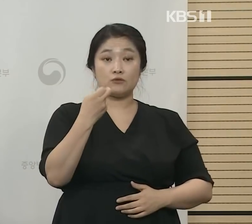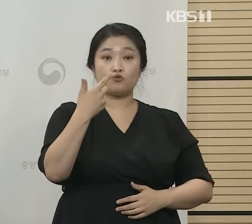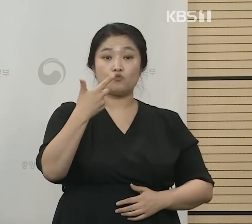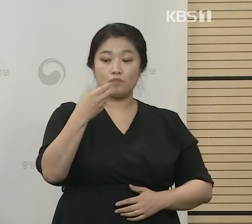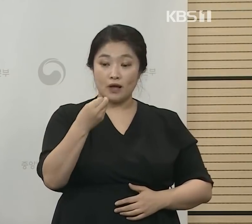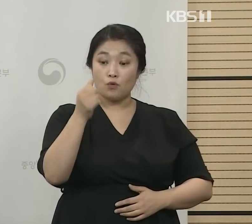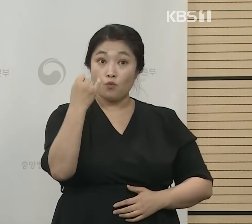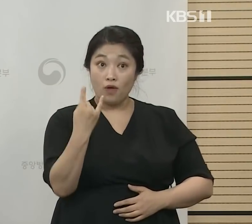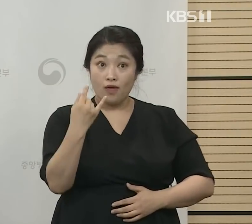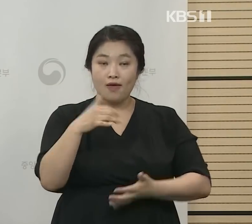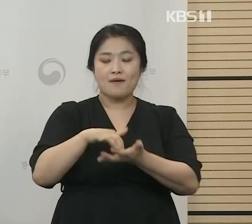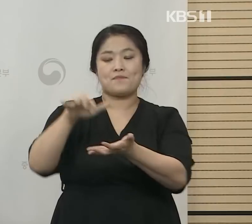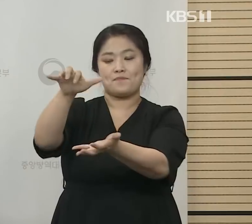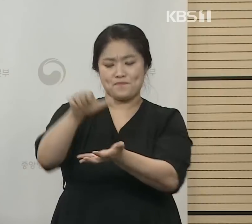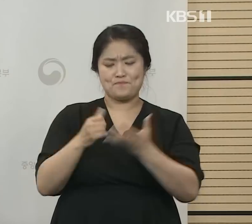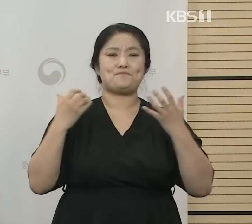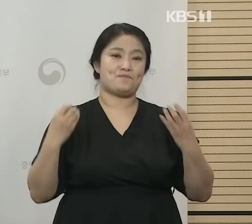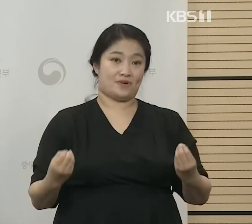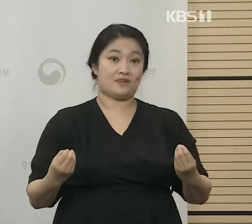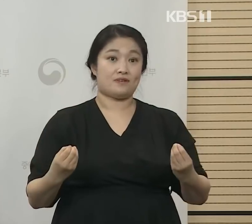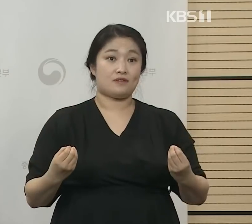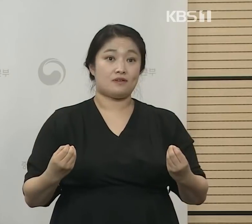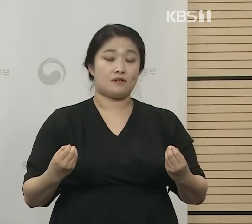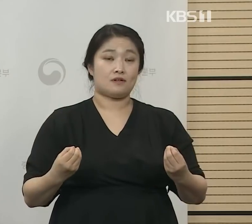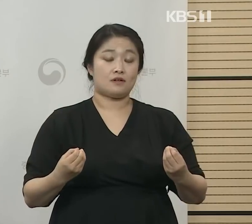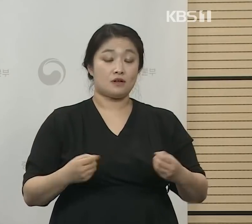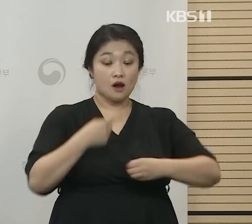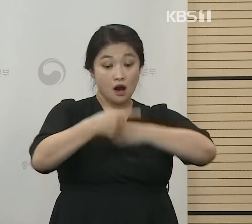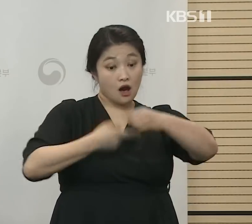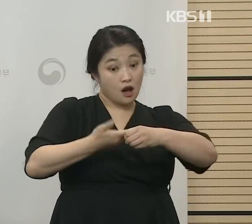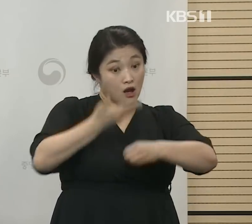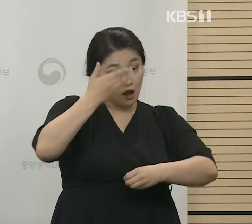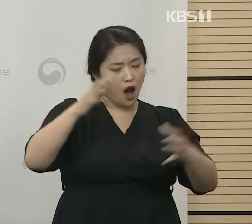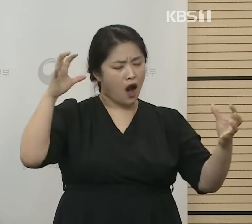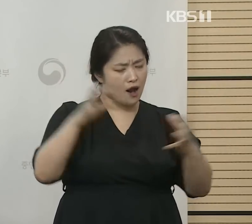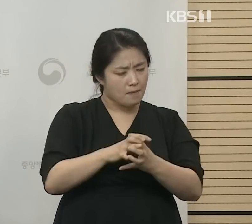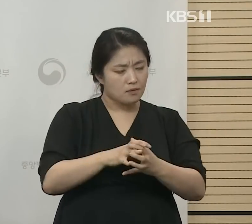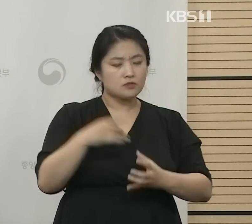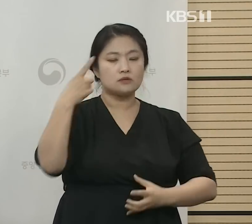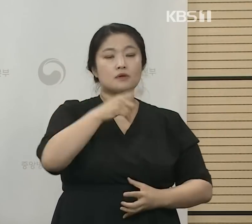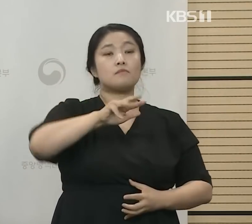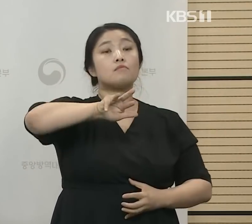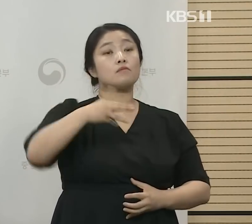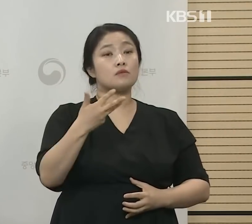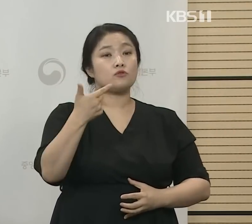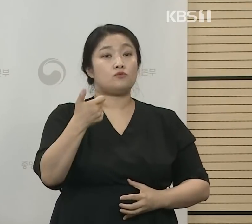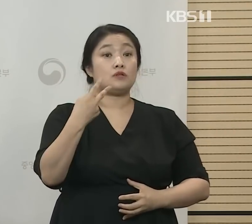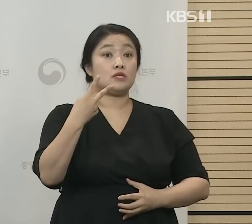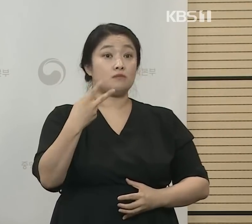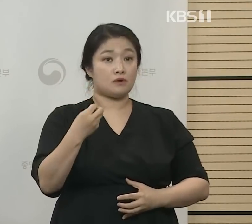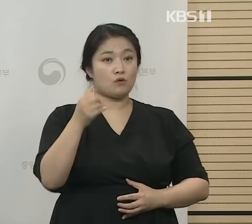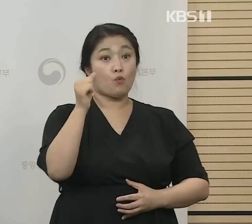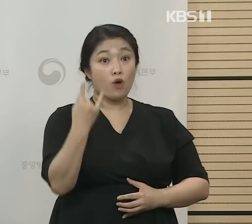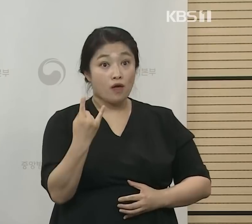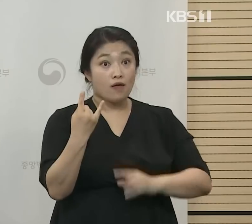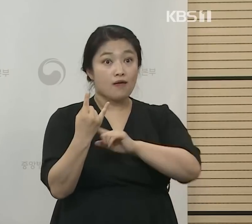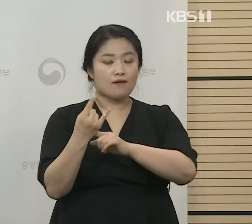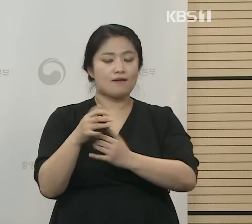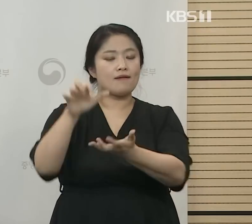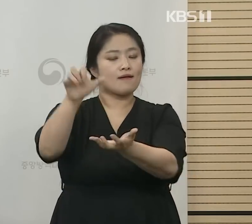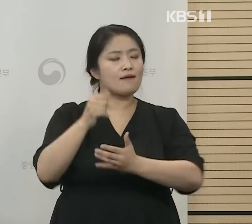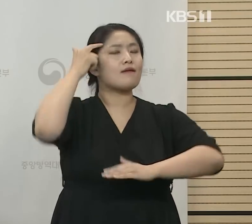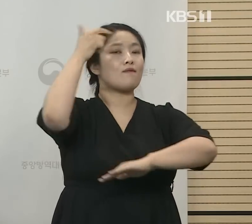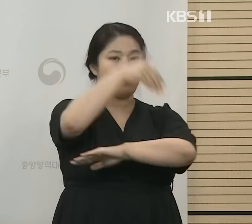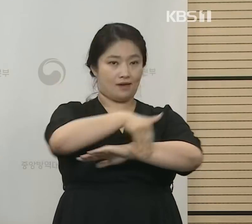1,726만 회분의 백신이 도입 완료되었습니다. 상반기에는 총 1,862만 회분이 도입이